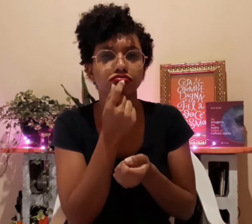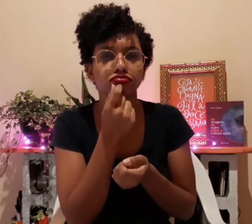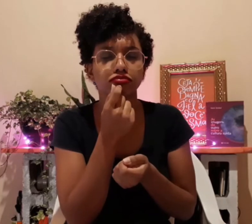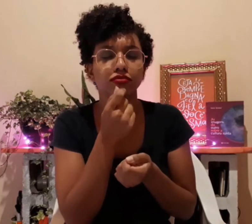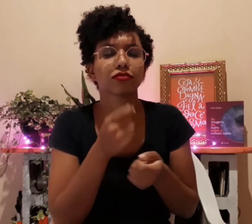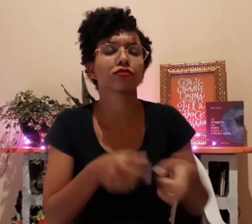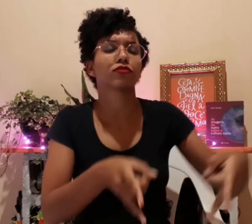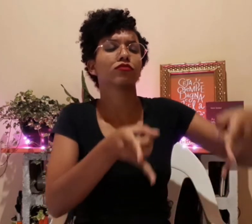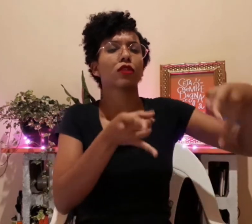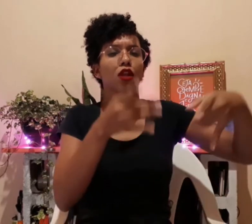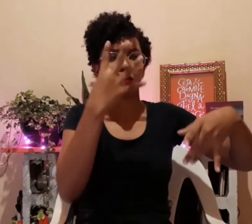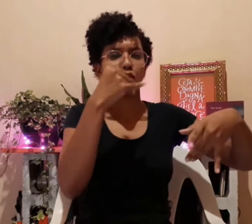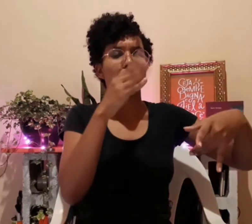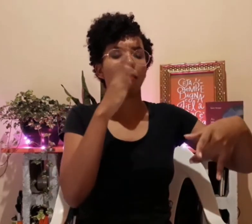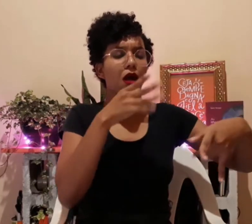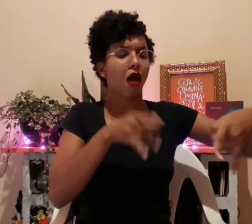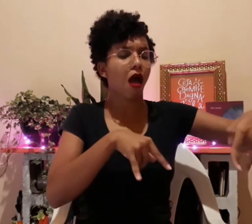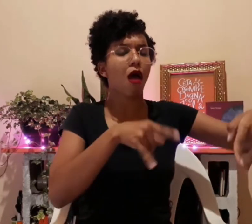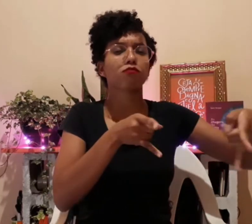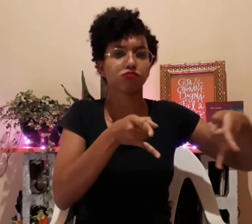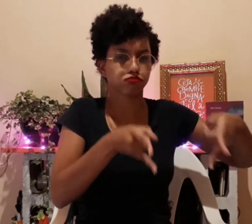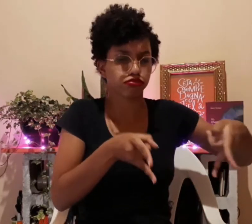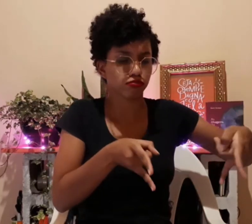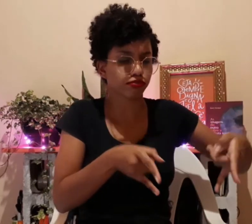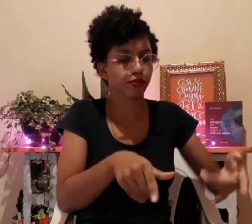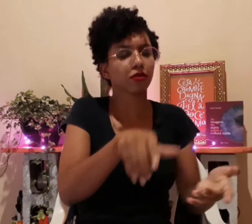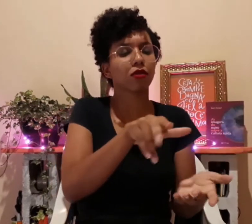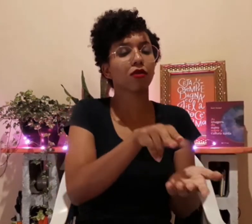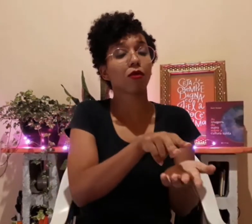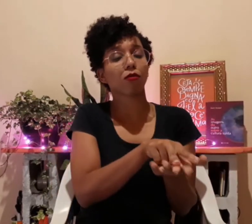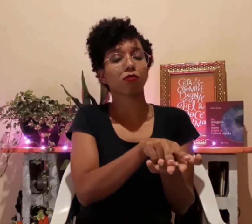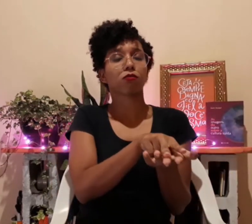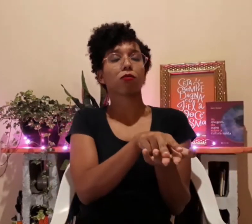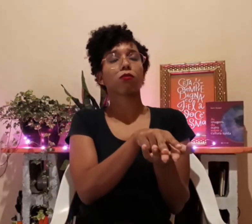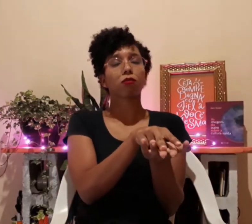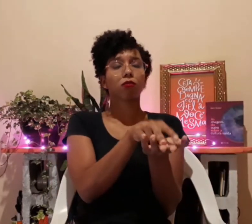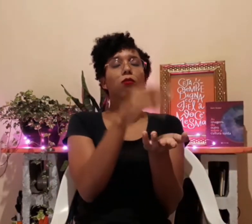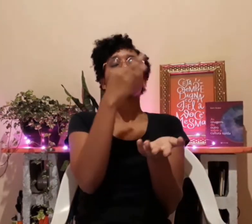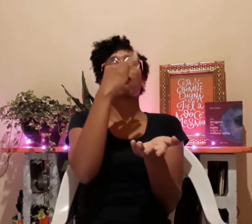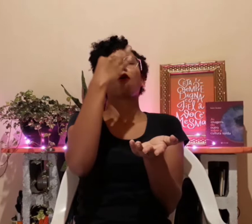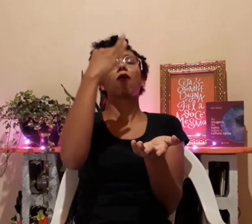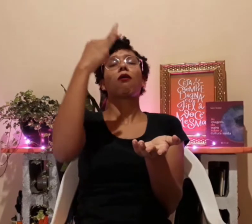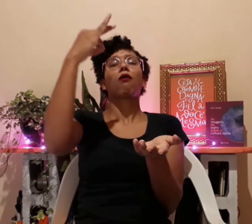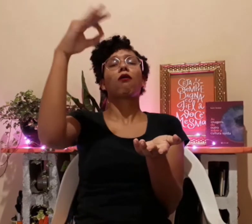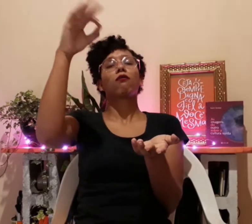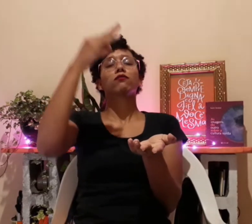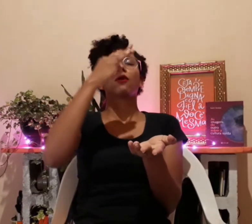Na cama da vovó, certo? Tá lá deitado e começa a roncar.